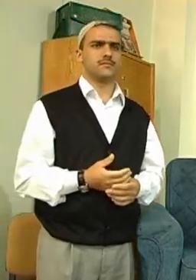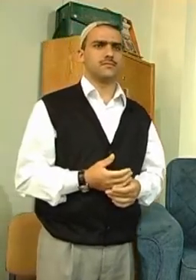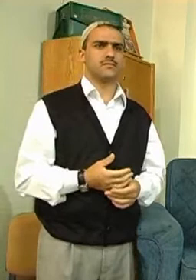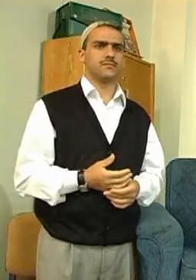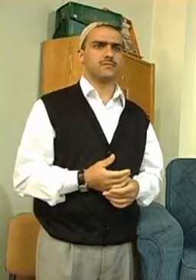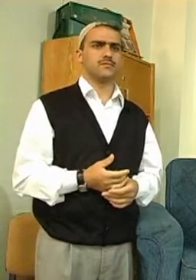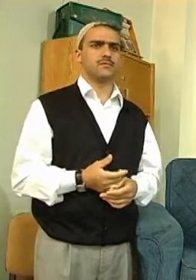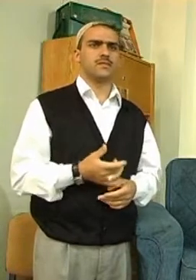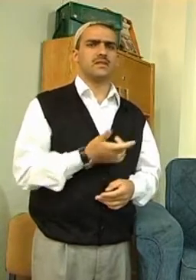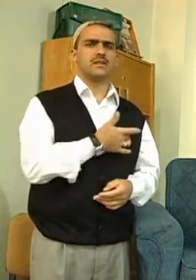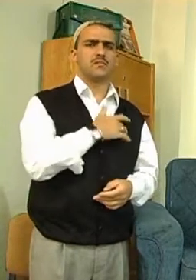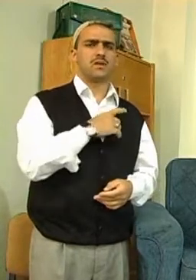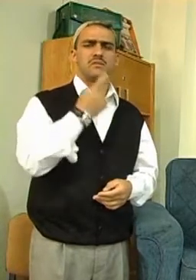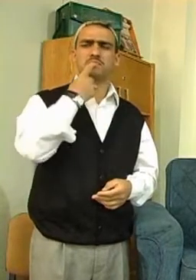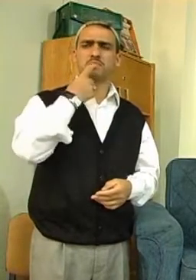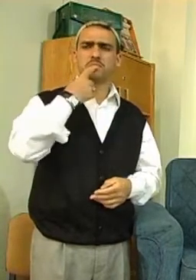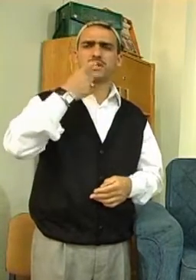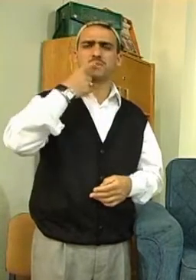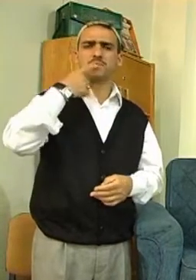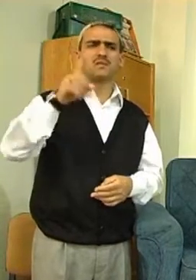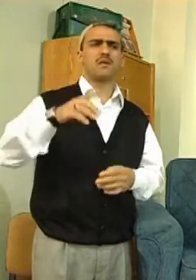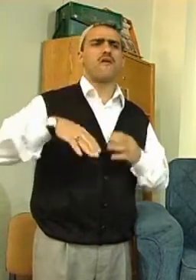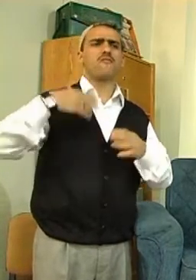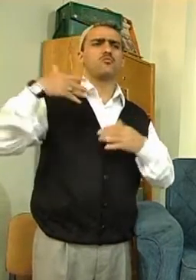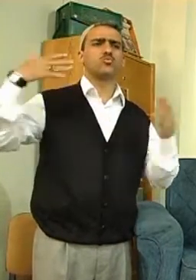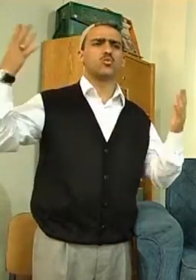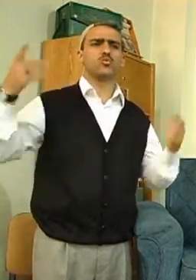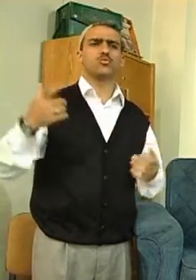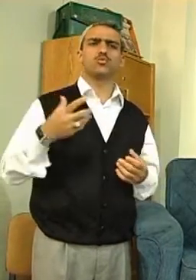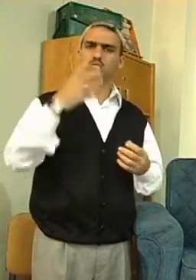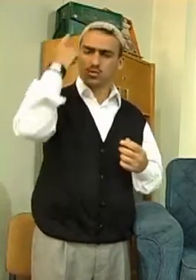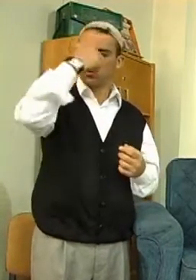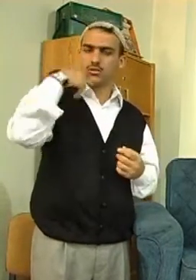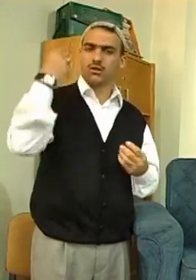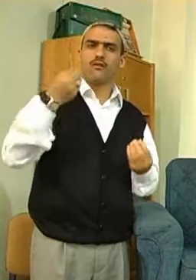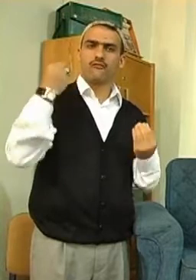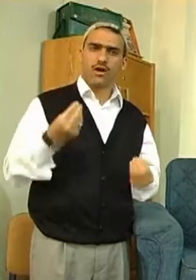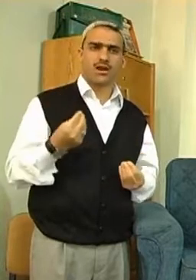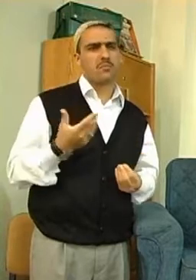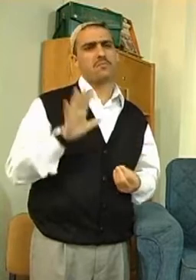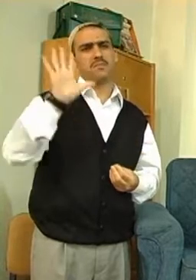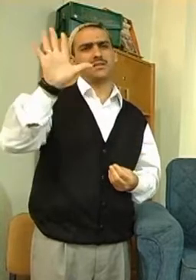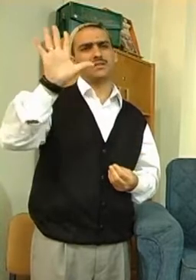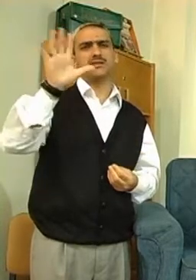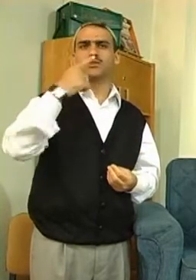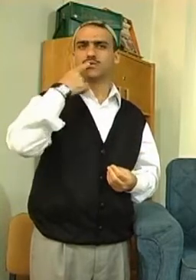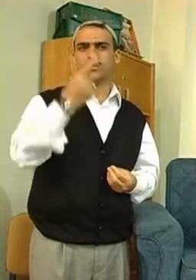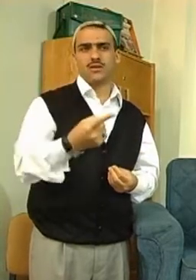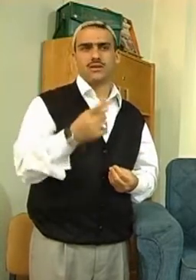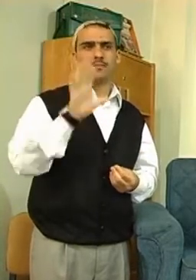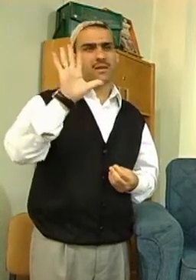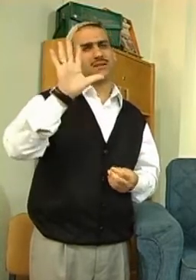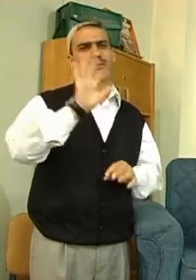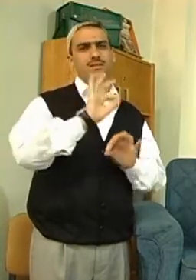güzelliklerinden, binler güzelliklerinden beşini beş nokta içinde beyan ederiz diye başlayacağız. Bir nokta okuyacağız nasip